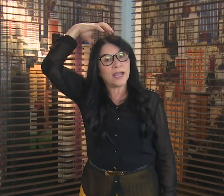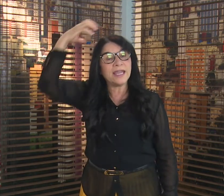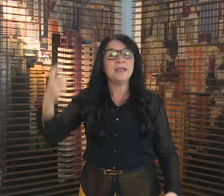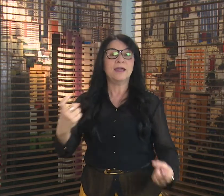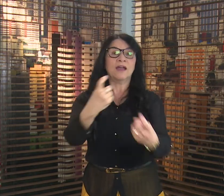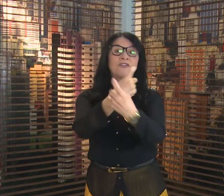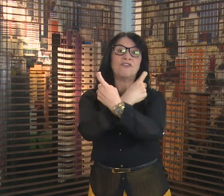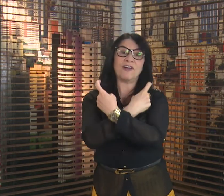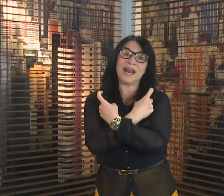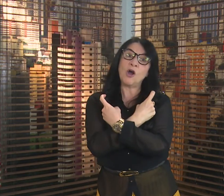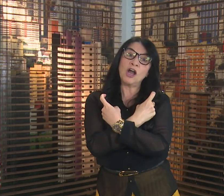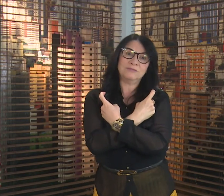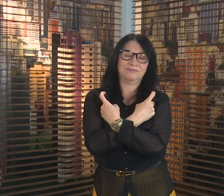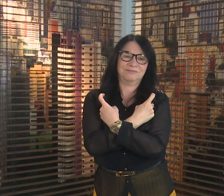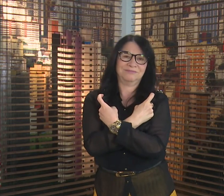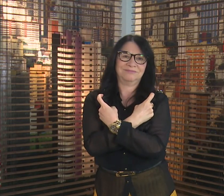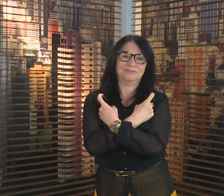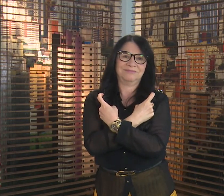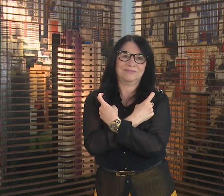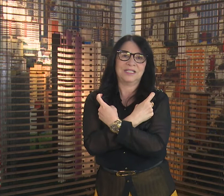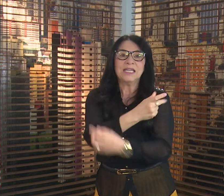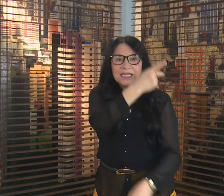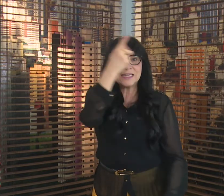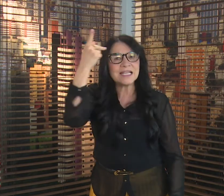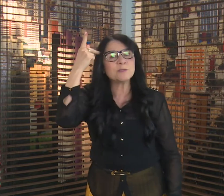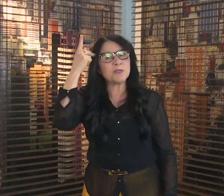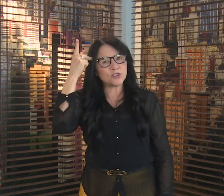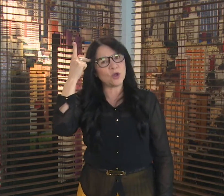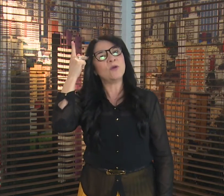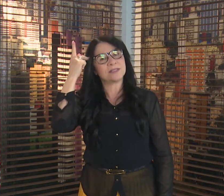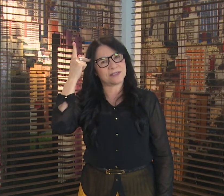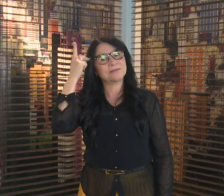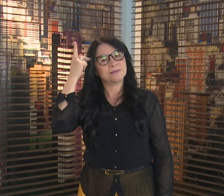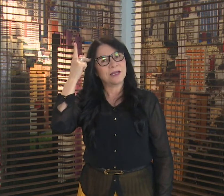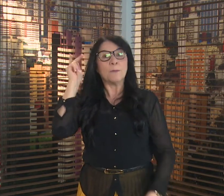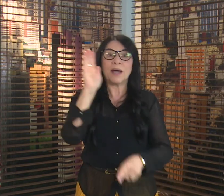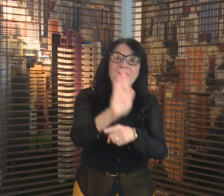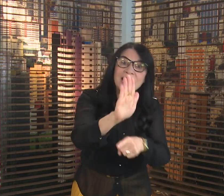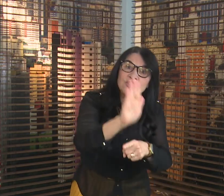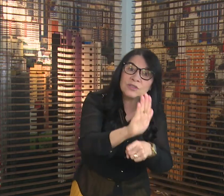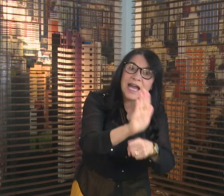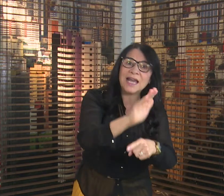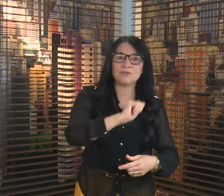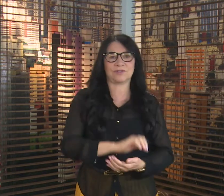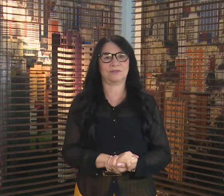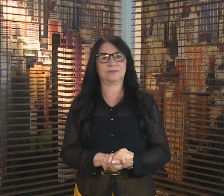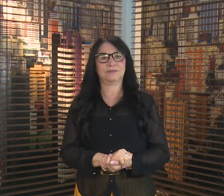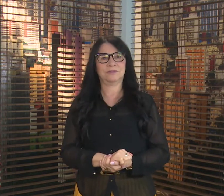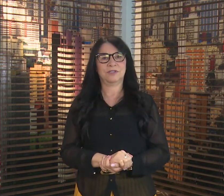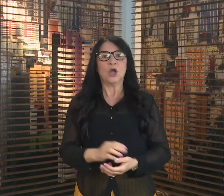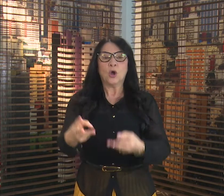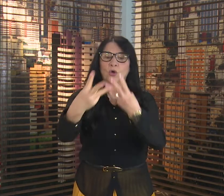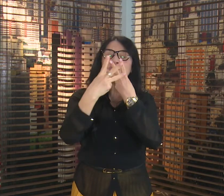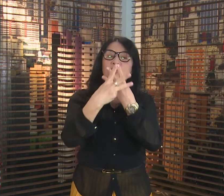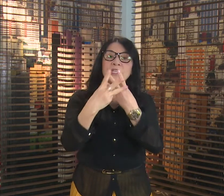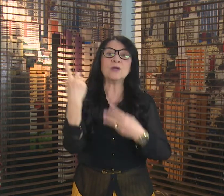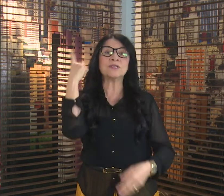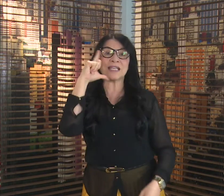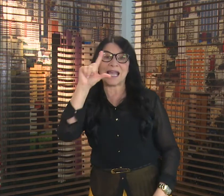rei Faraó e das pessoas para ajudá-los. Os judeus